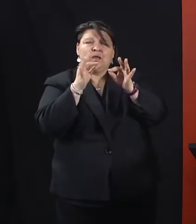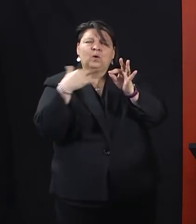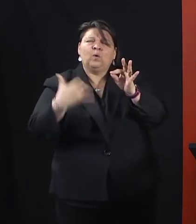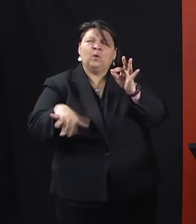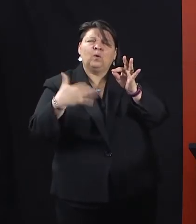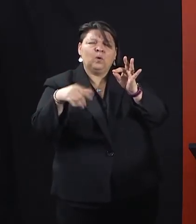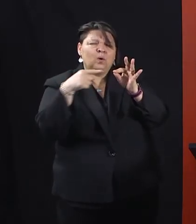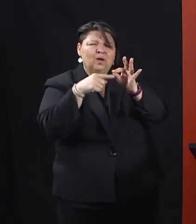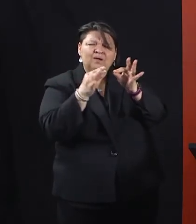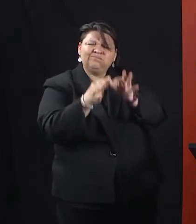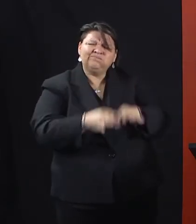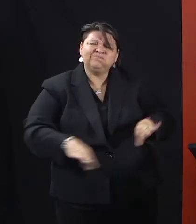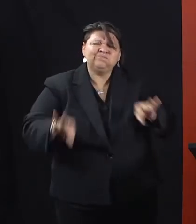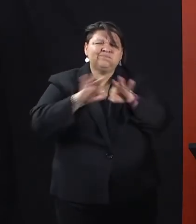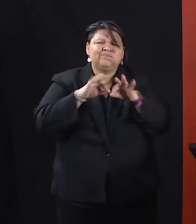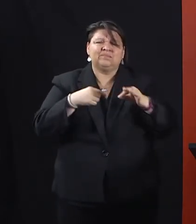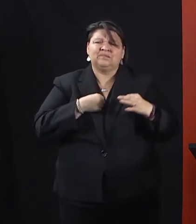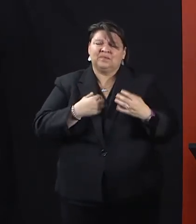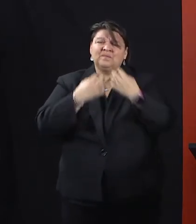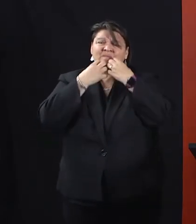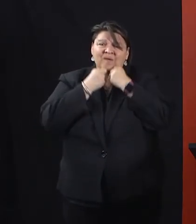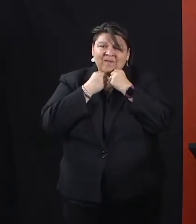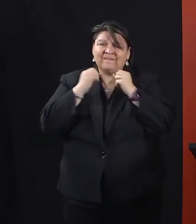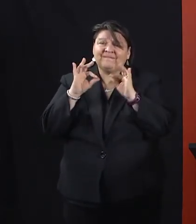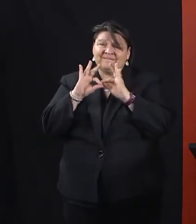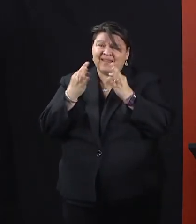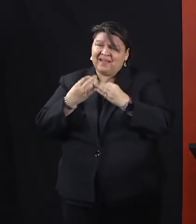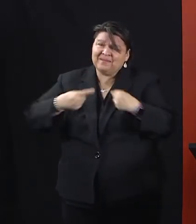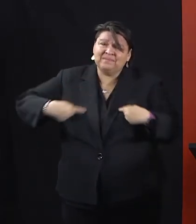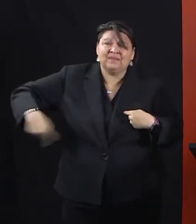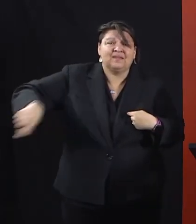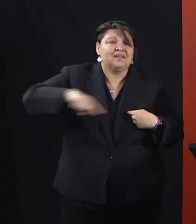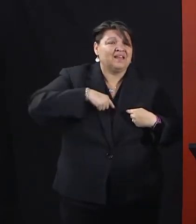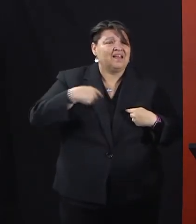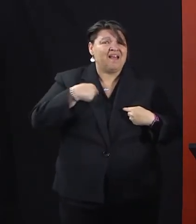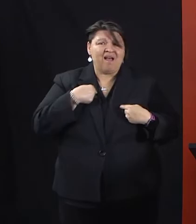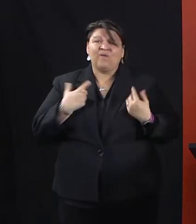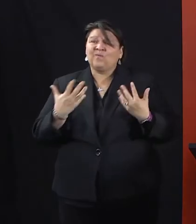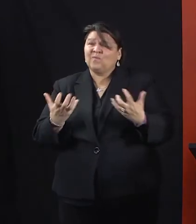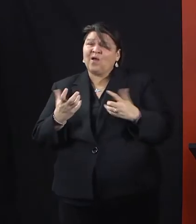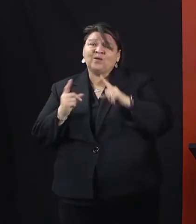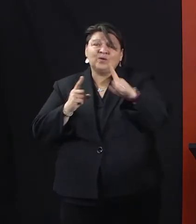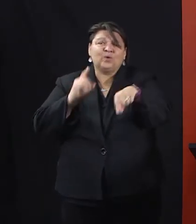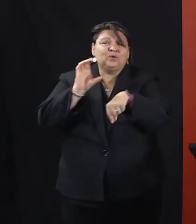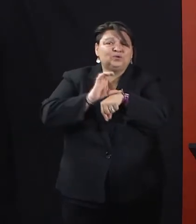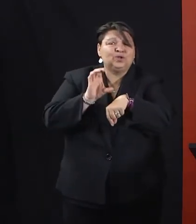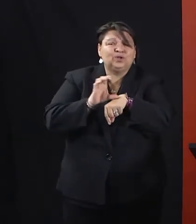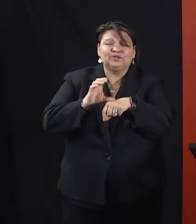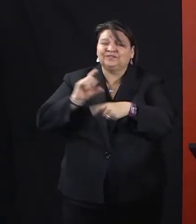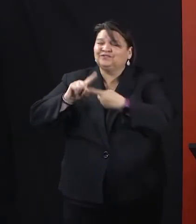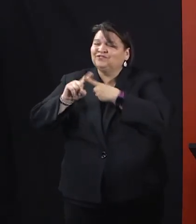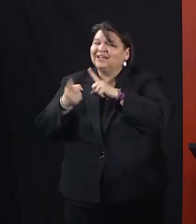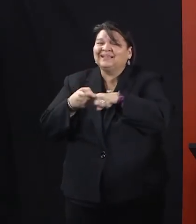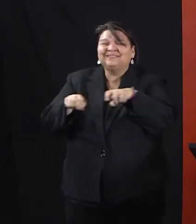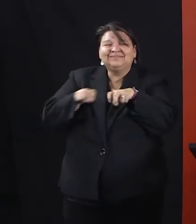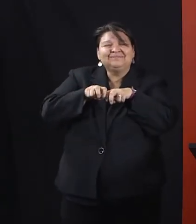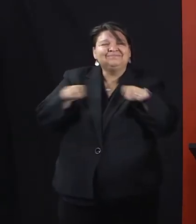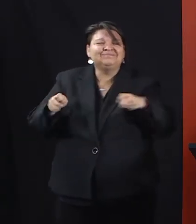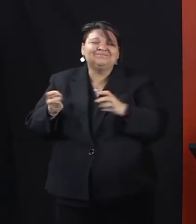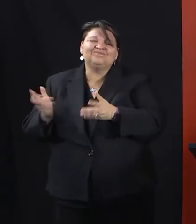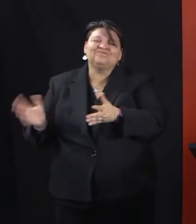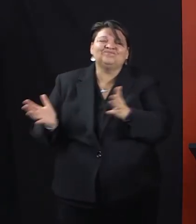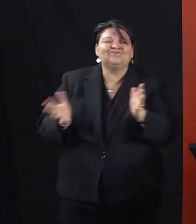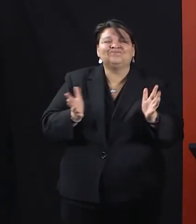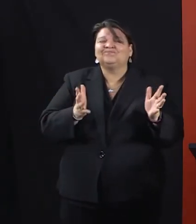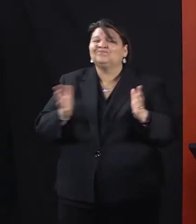able to go to church, to sit with my friends, to sit with other family members, and to hug them has been very difficult. But